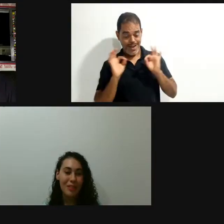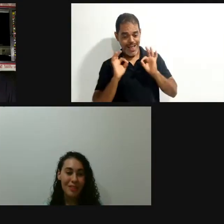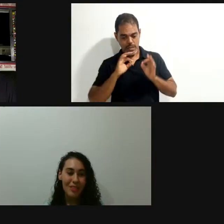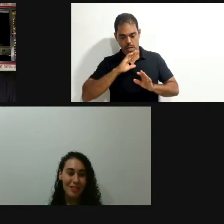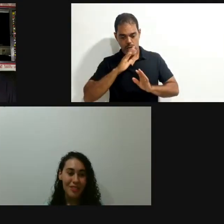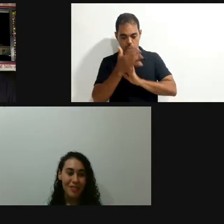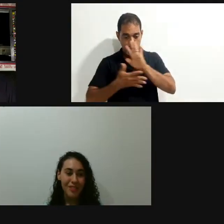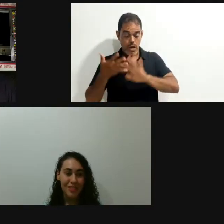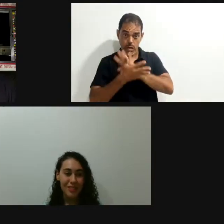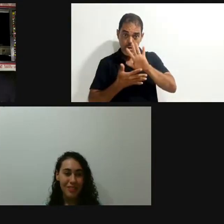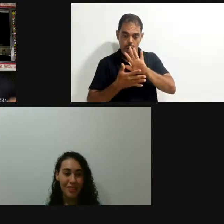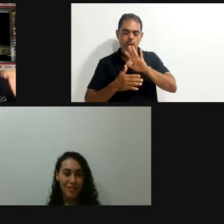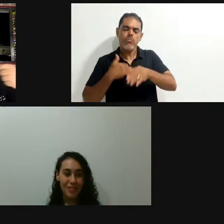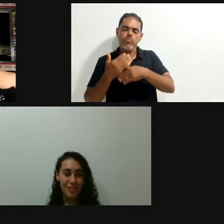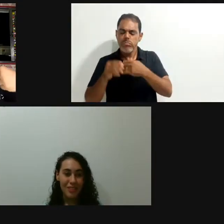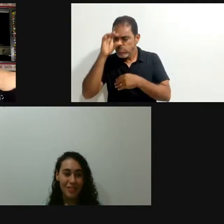aprender.